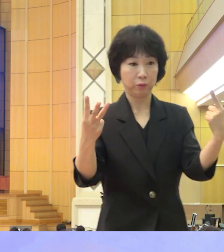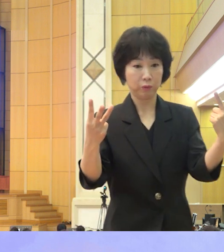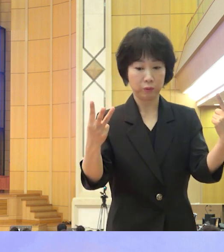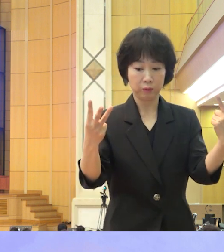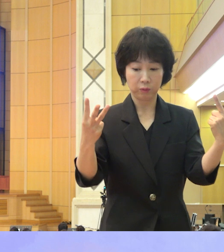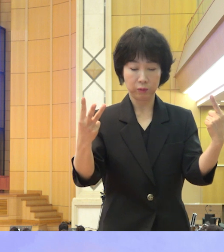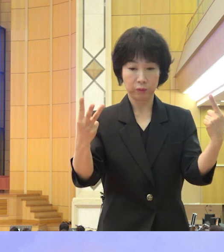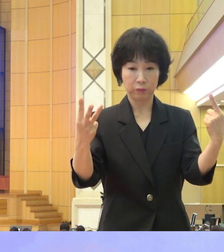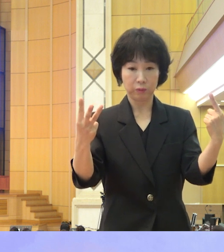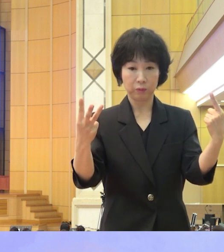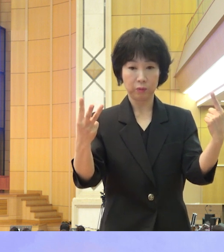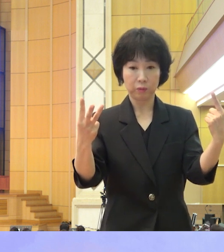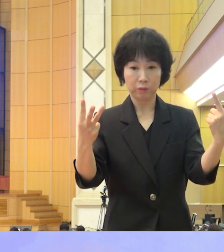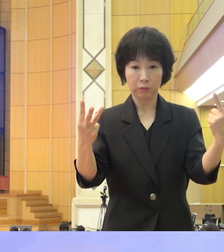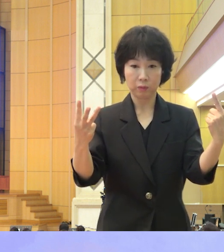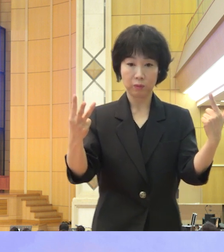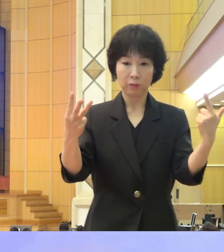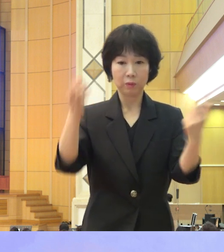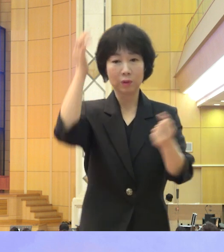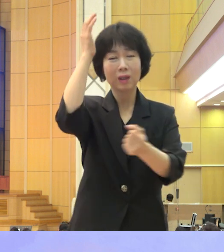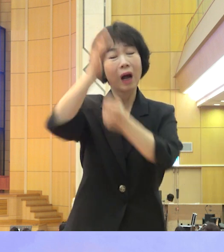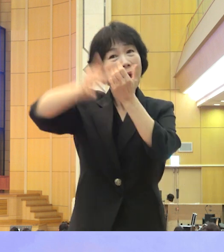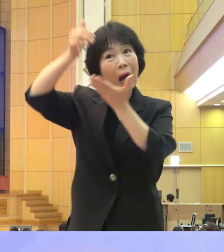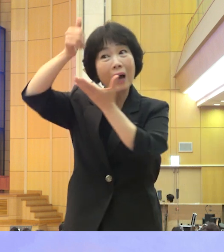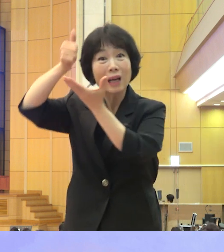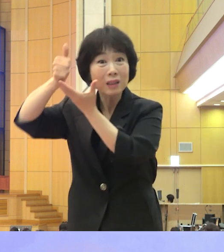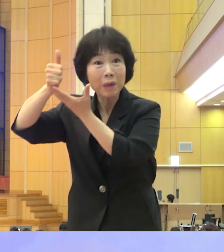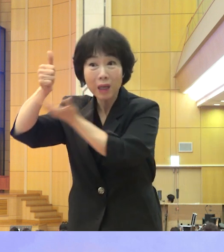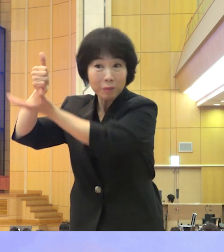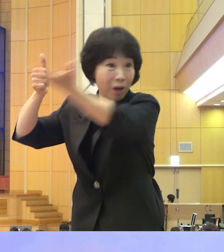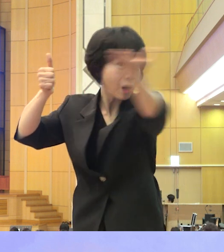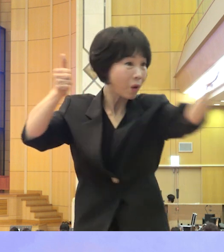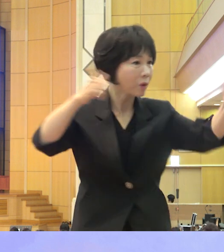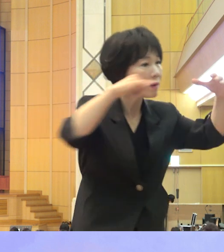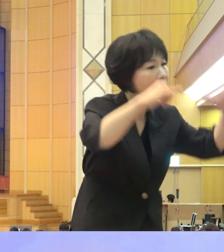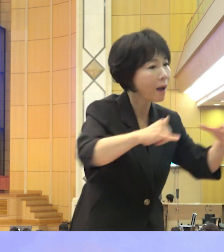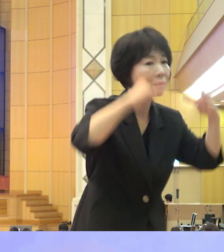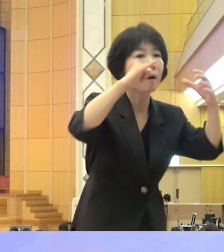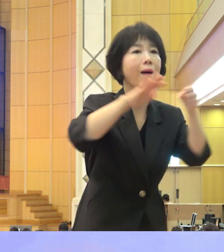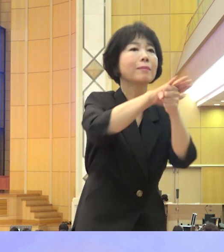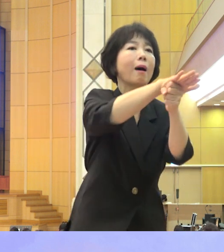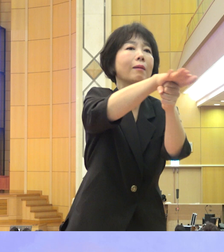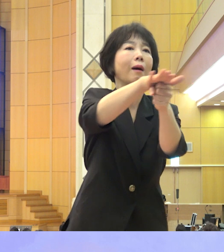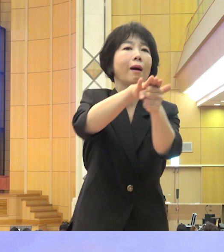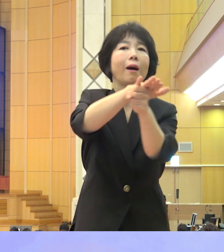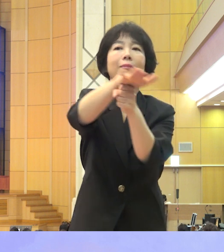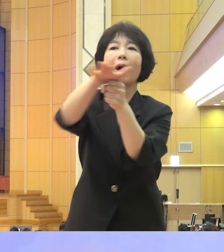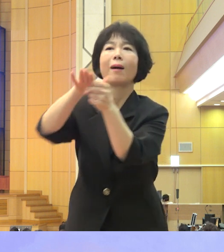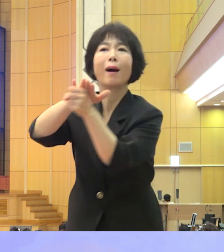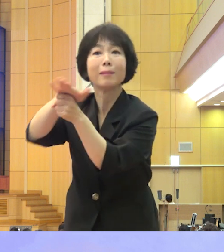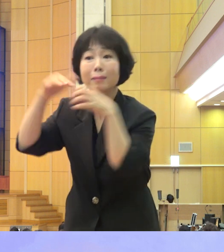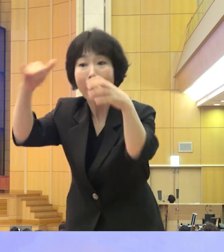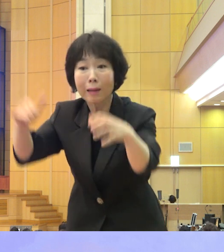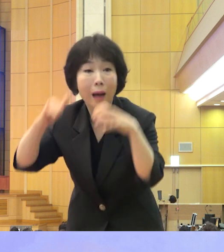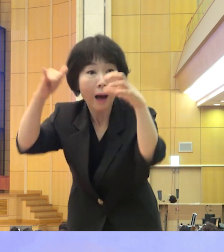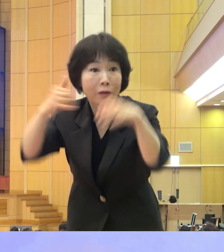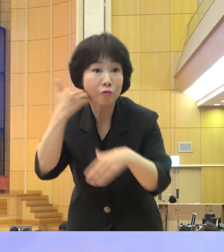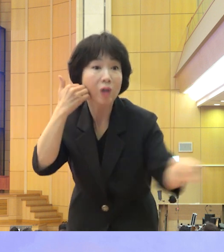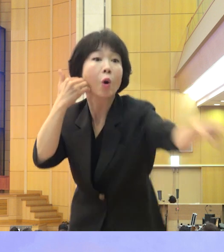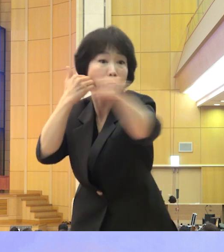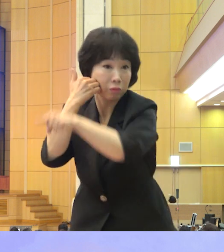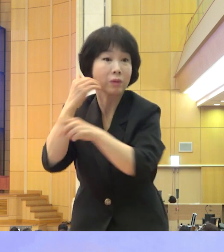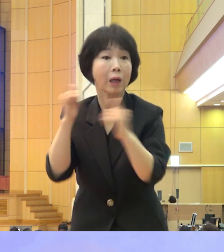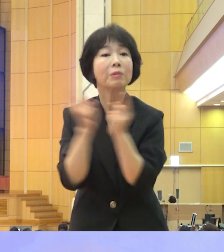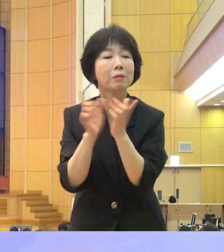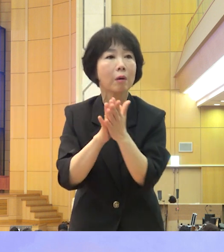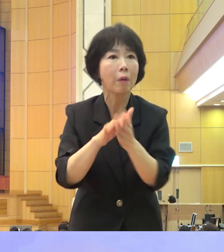보니까 우리 다 아는 거죠. 하나님이 세상을 이처럼 사랑하사, 하나님이 세상이란 말은 인간세자